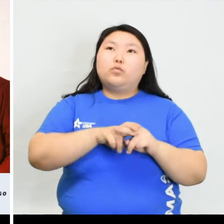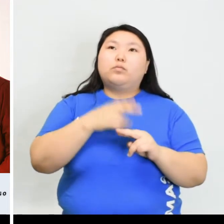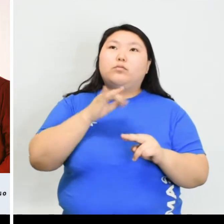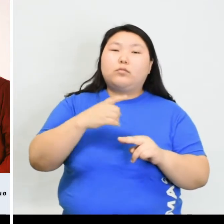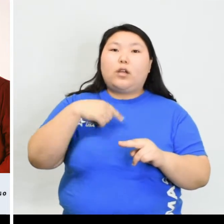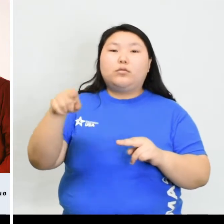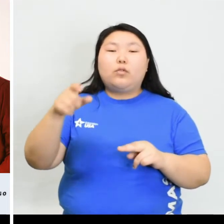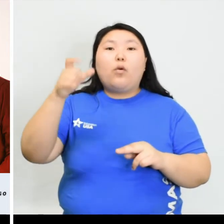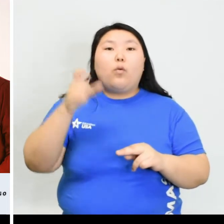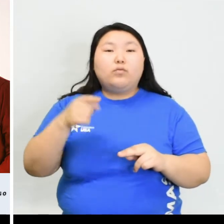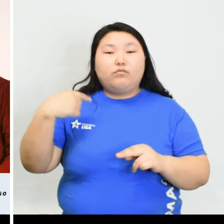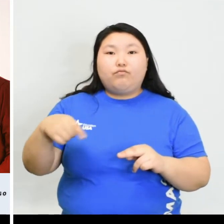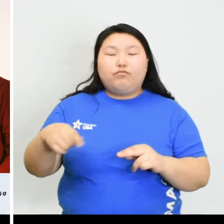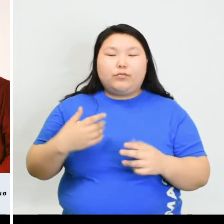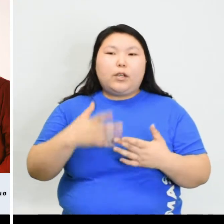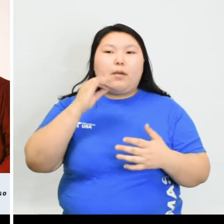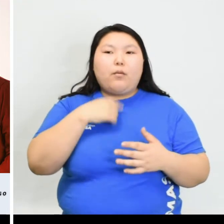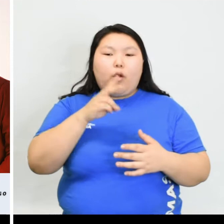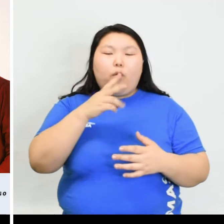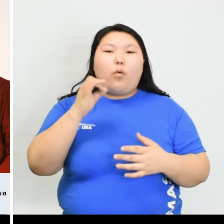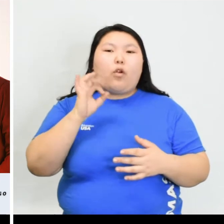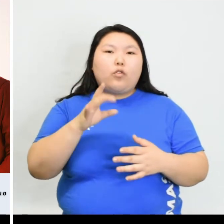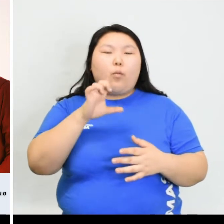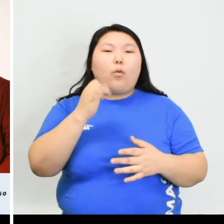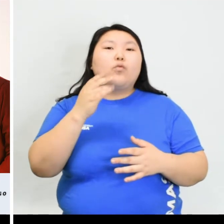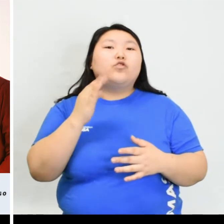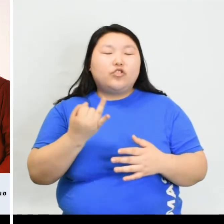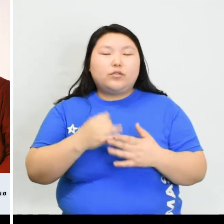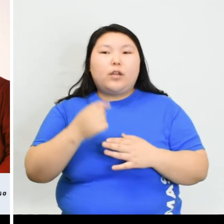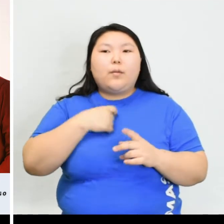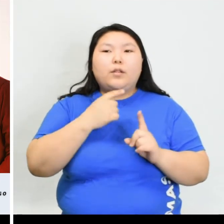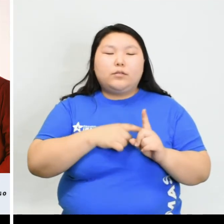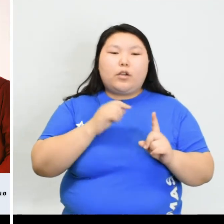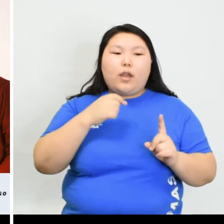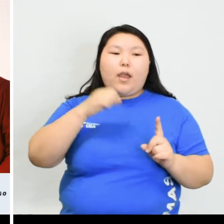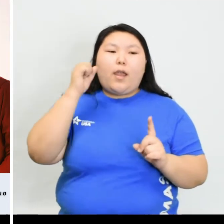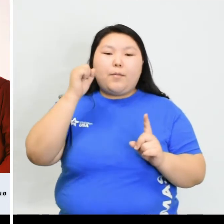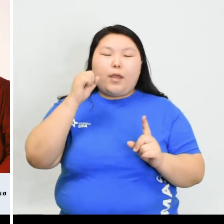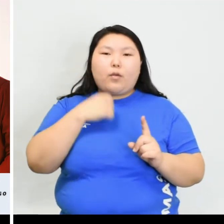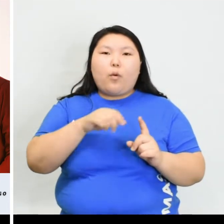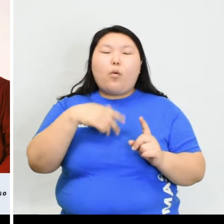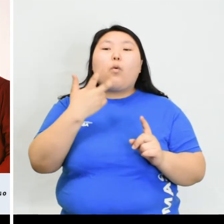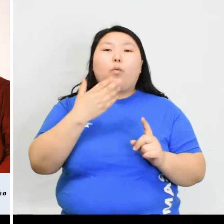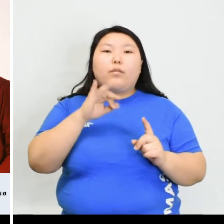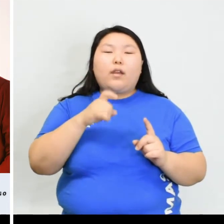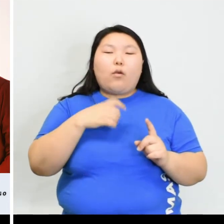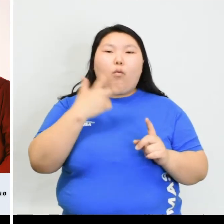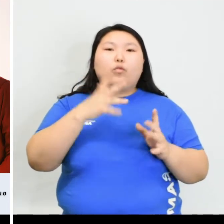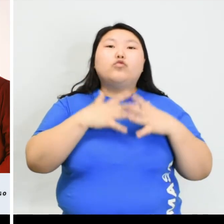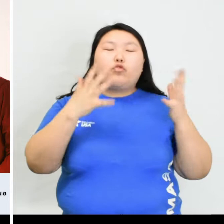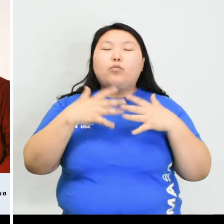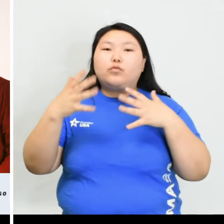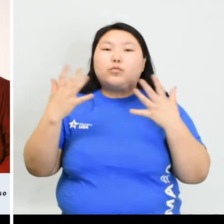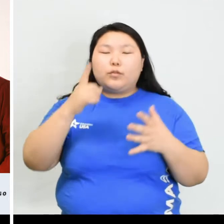чил за энэ хүн юм те. Тэгээд нөгөө Blue Cross Blue Shield гэдэг шүү дээ нөгөө одоо Америкийн гурван том